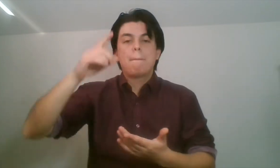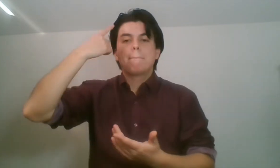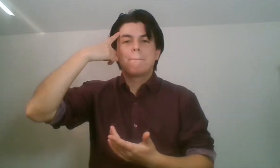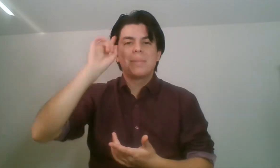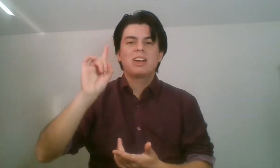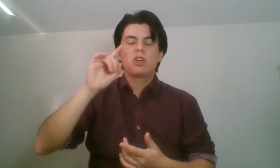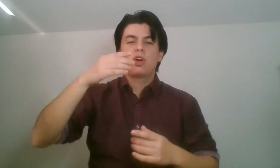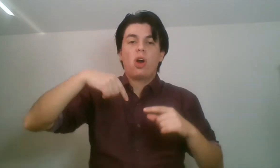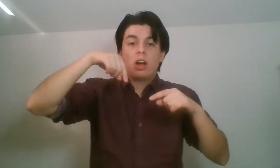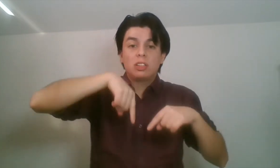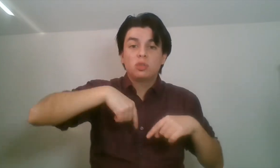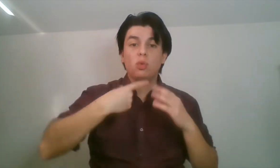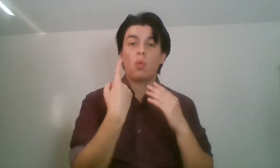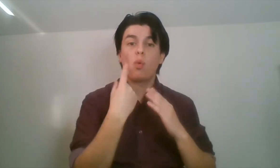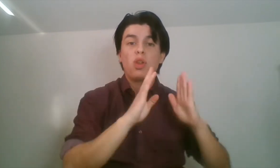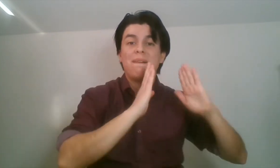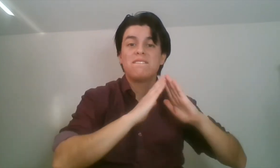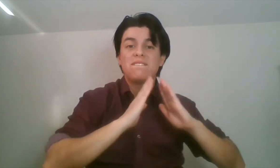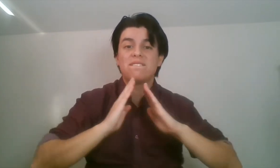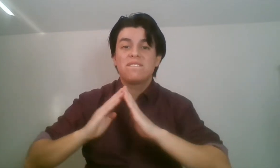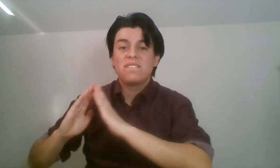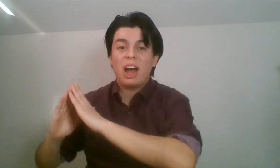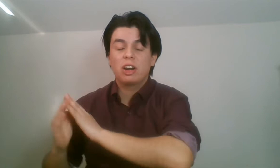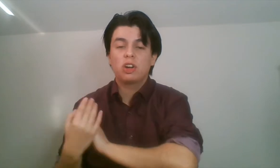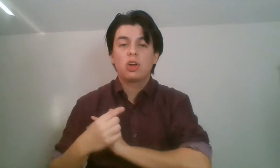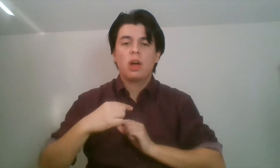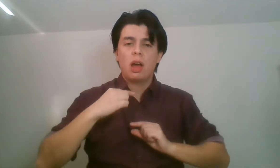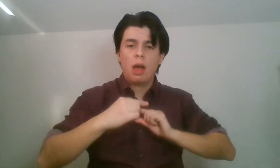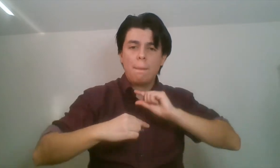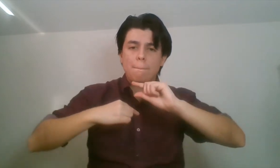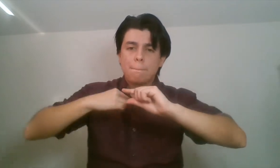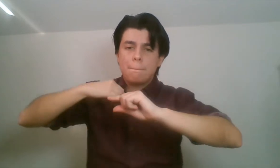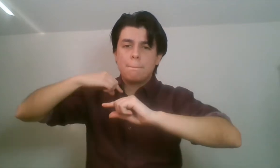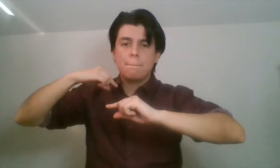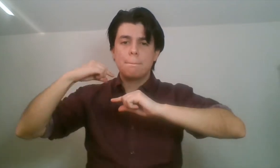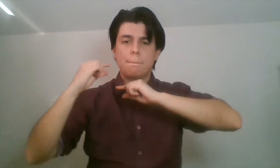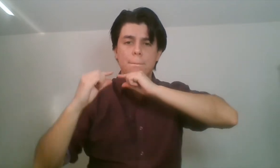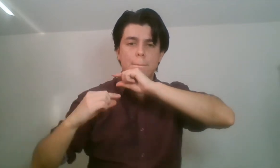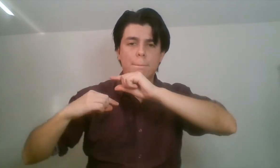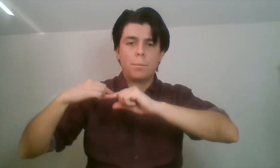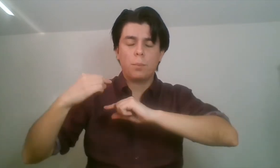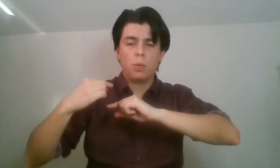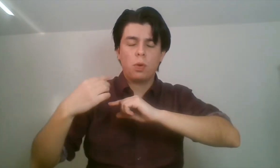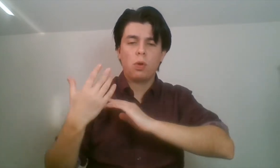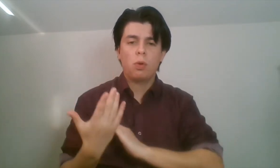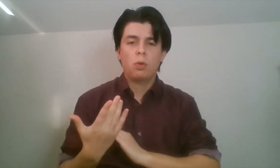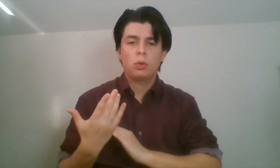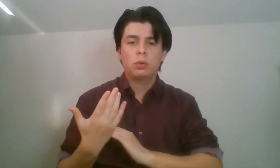¿no? Uh-huh. Pero es un barrio que se ha ido desarrollando.